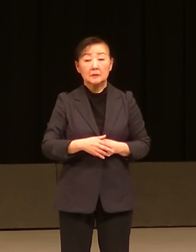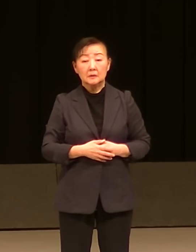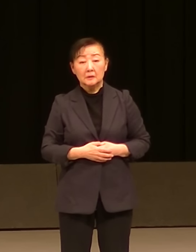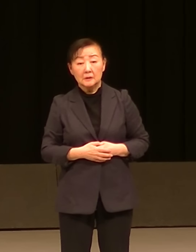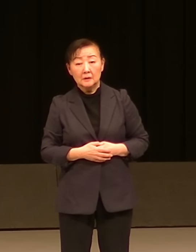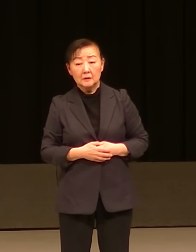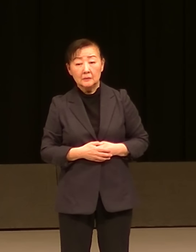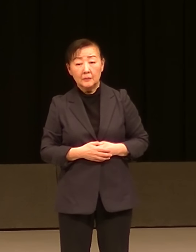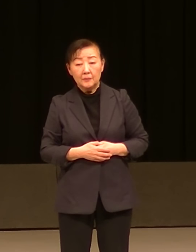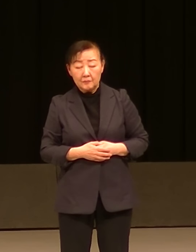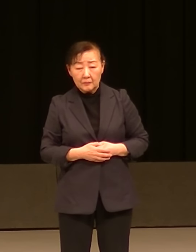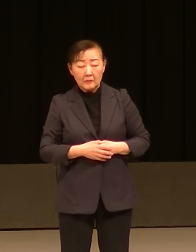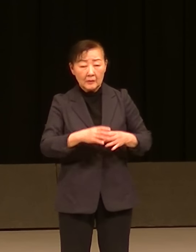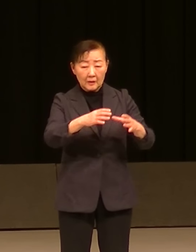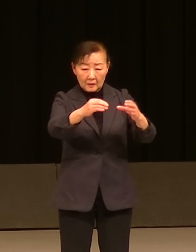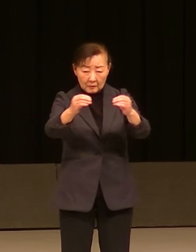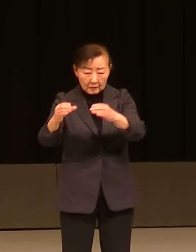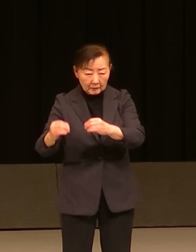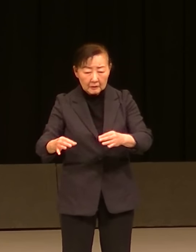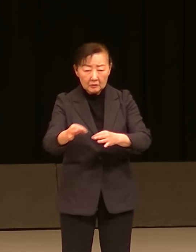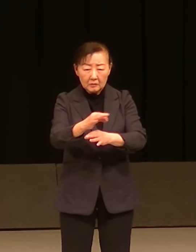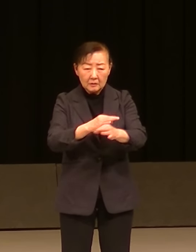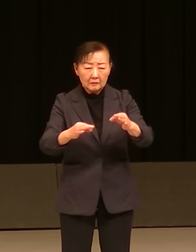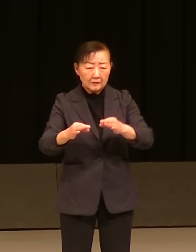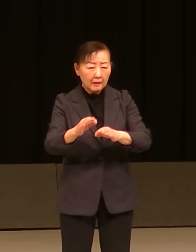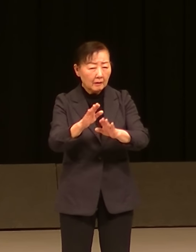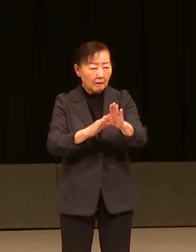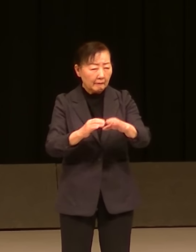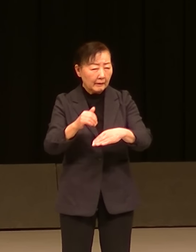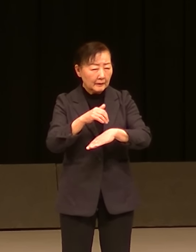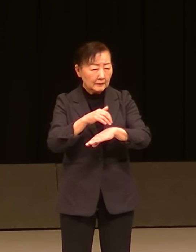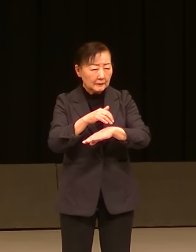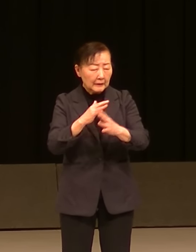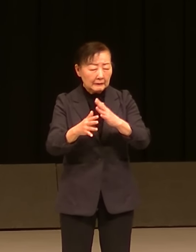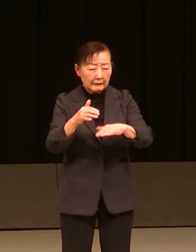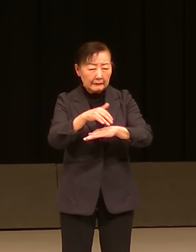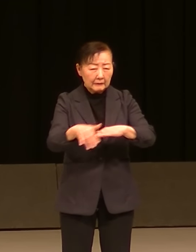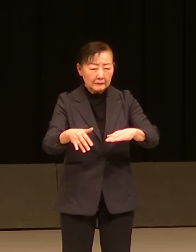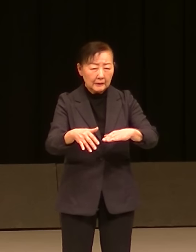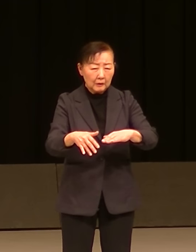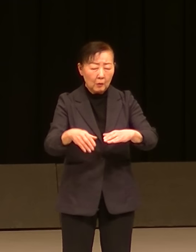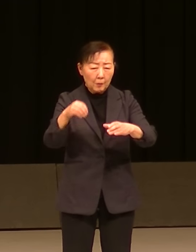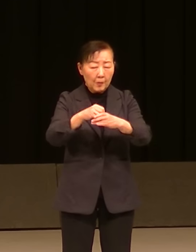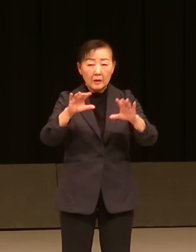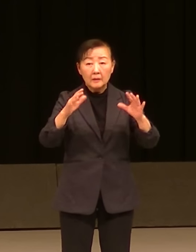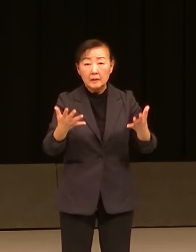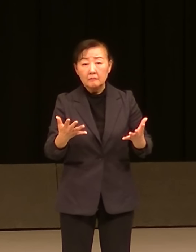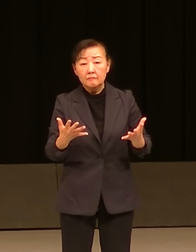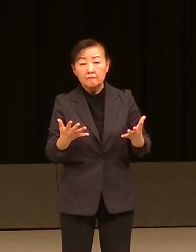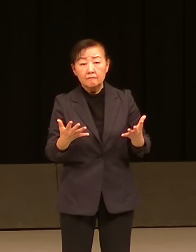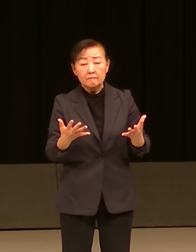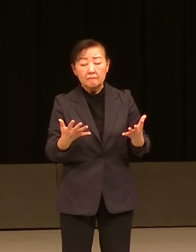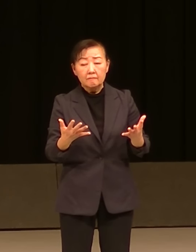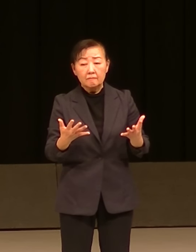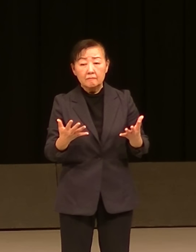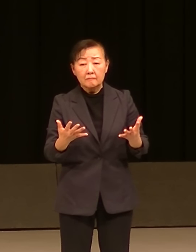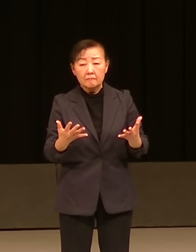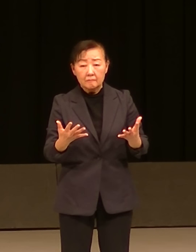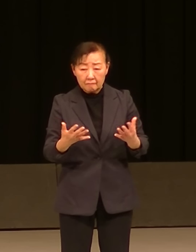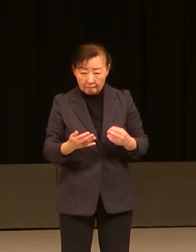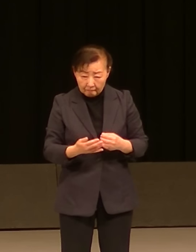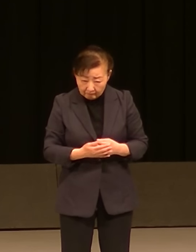以来国々は経済関係に戦略性を持ち込まない、 いうこの、まあ、ことで、来